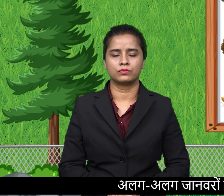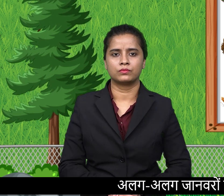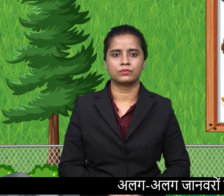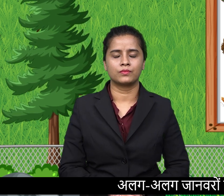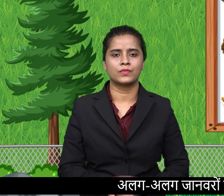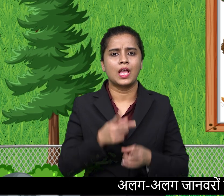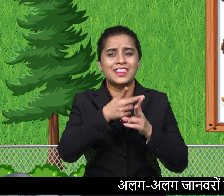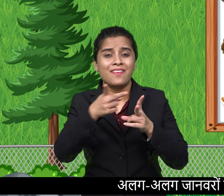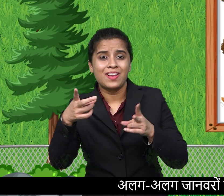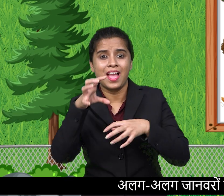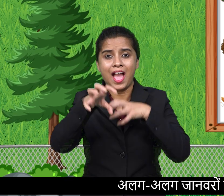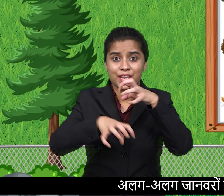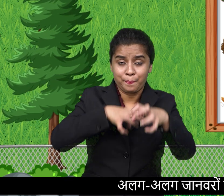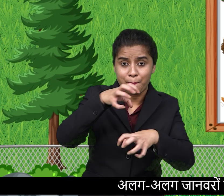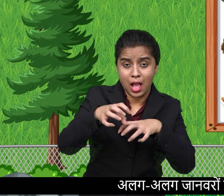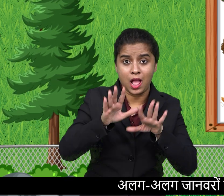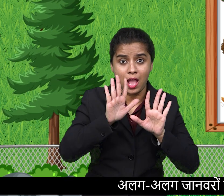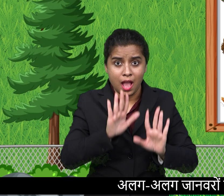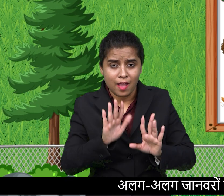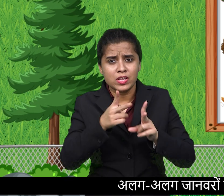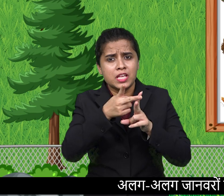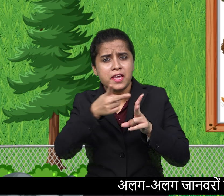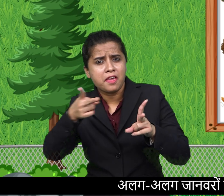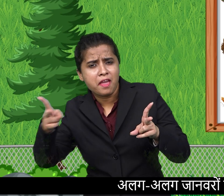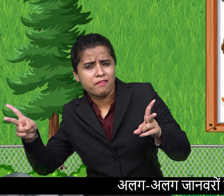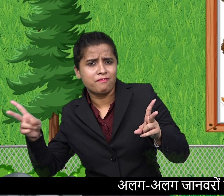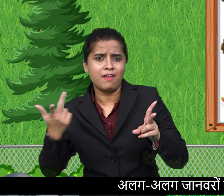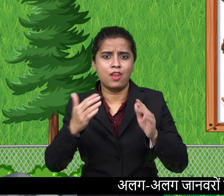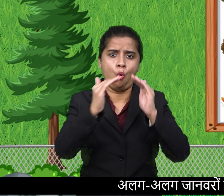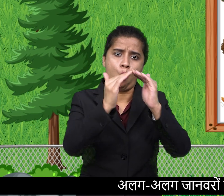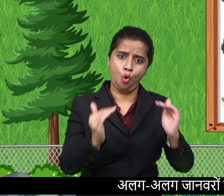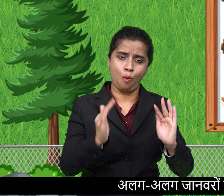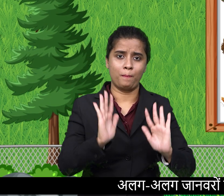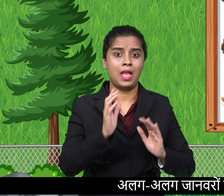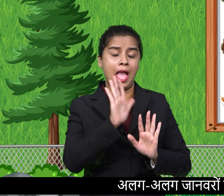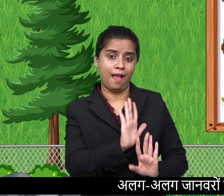अलग अलग जानवरों के अलग अलग तरह के घर होते हैं।